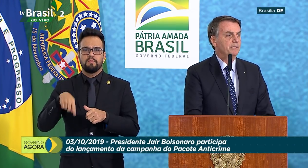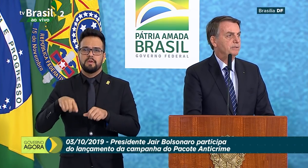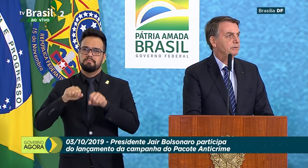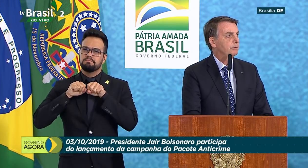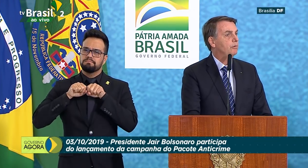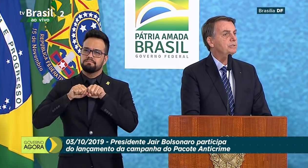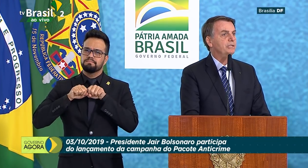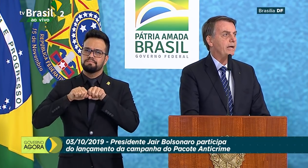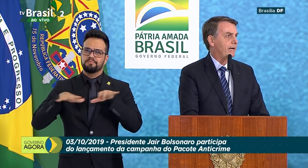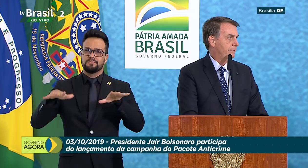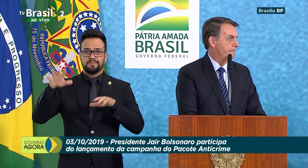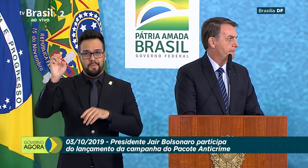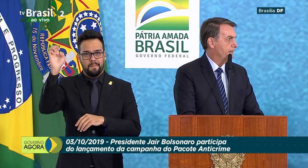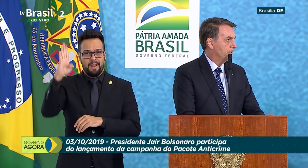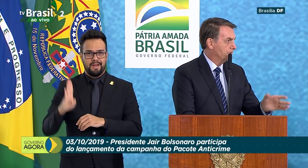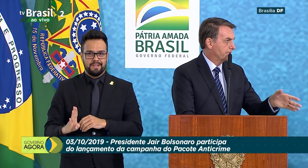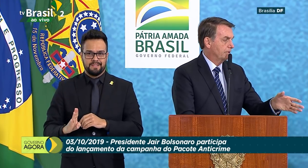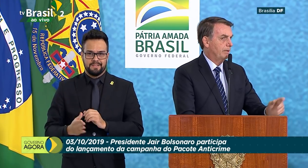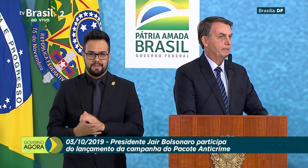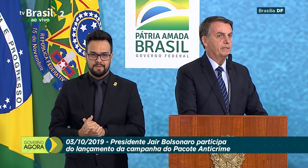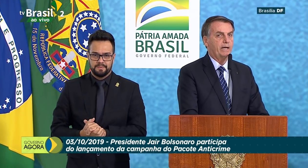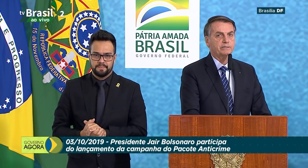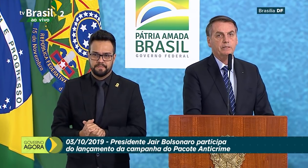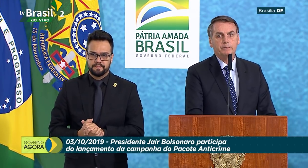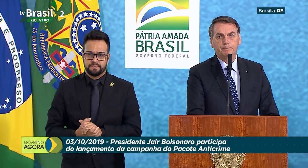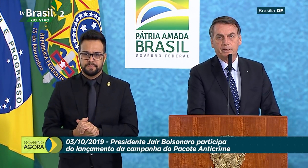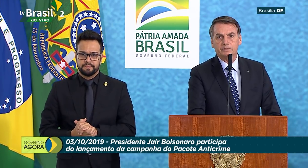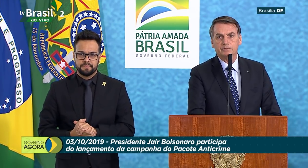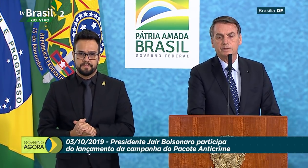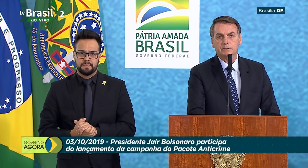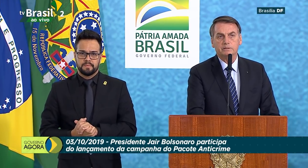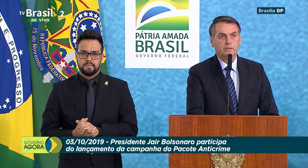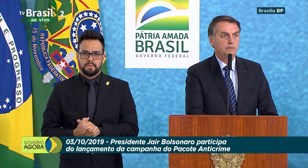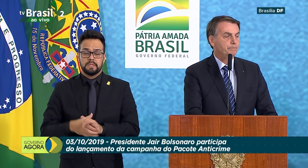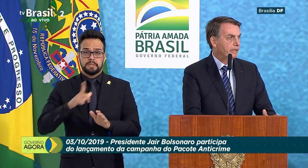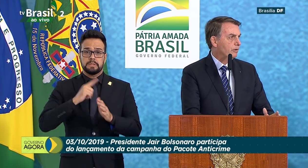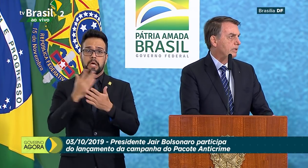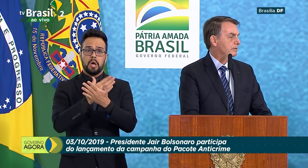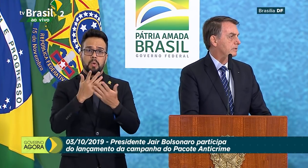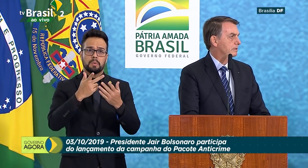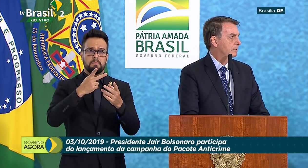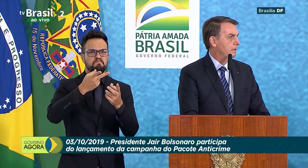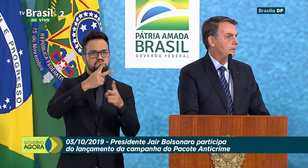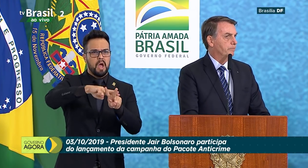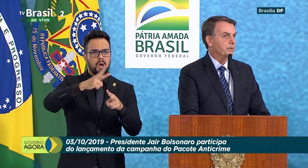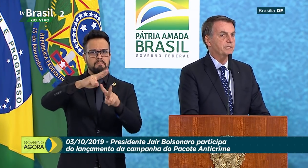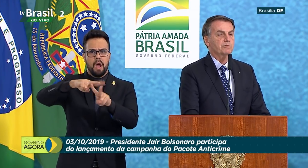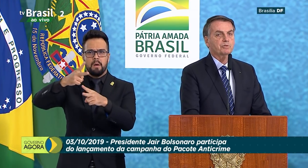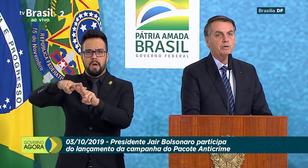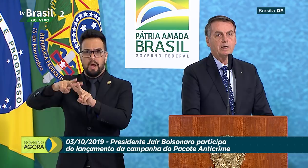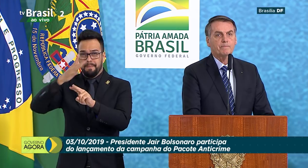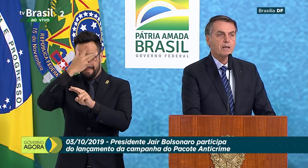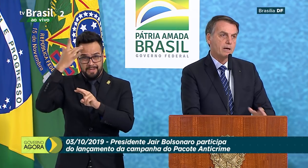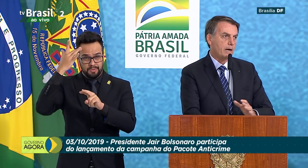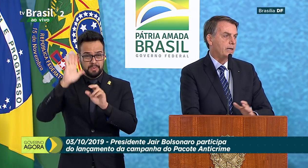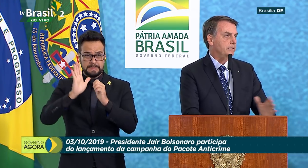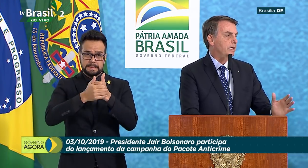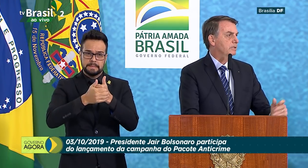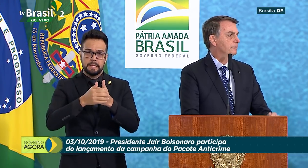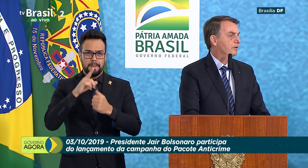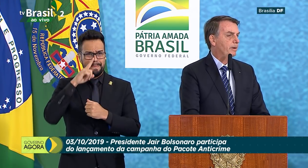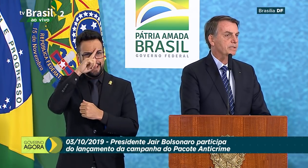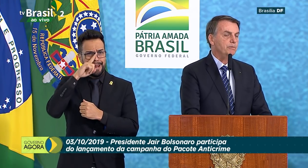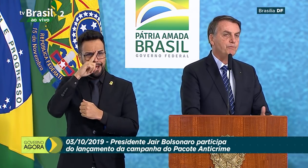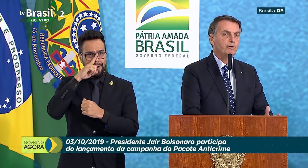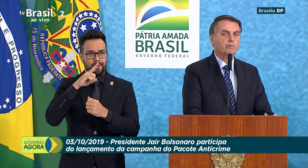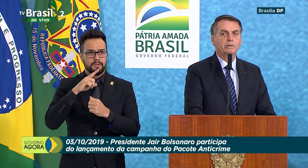espalhar pelo Brasil, ou tirar do seu habitat, presos perigosos. Por si só, a